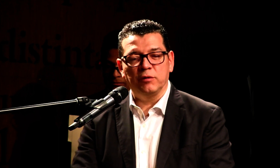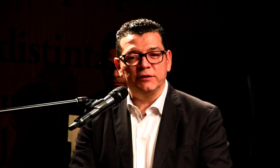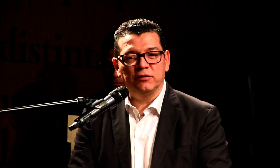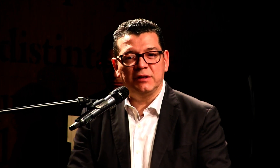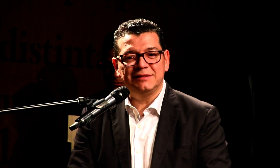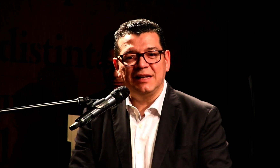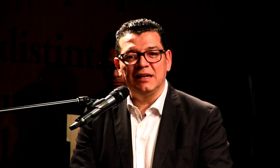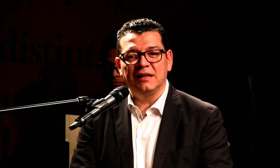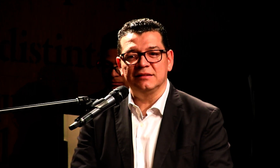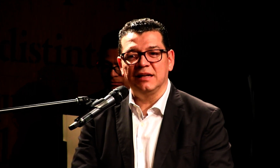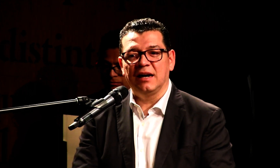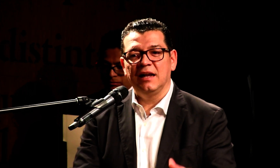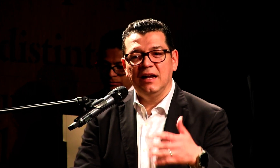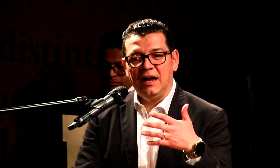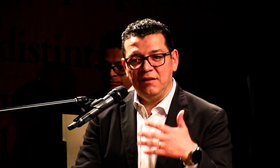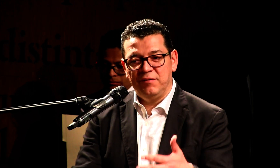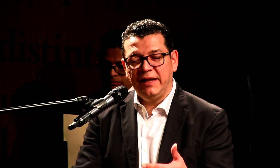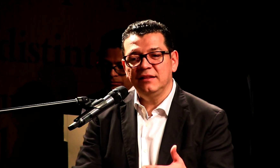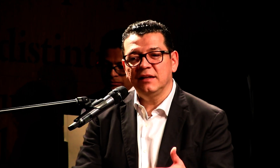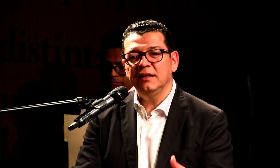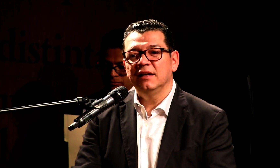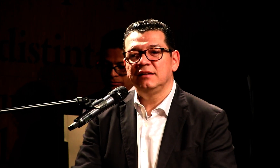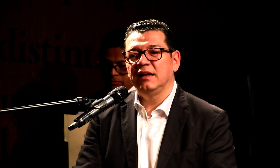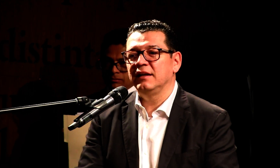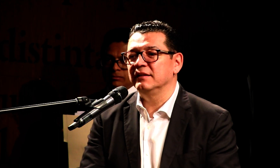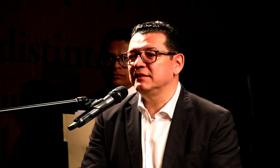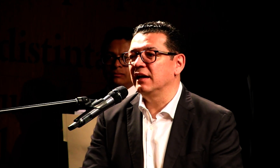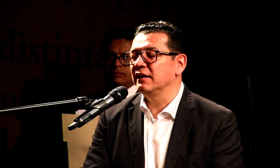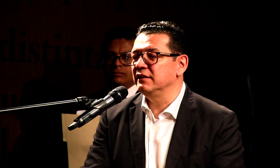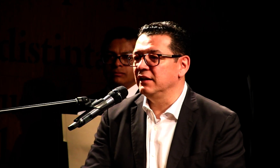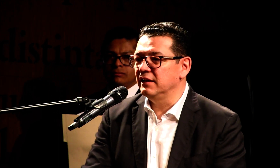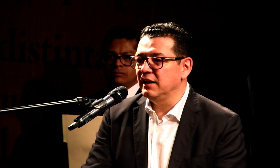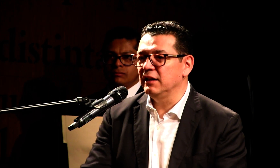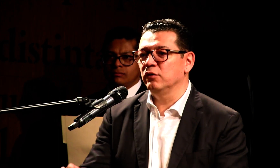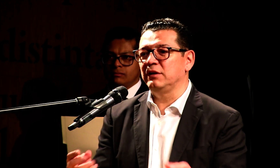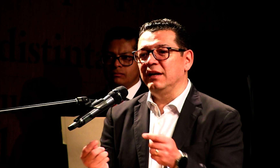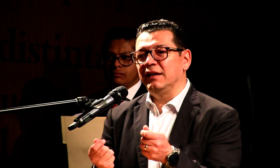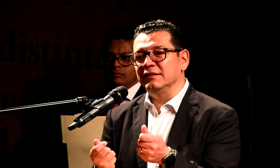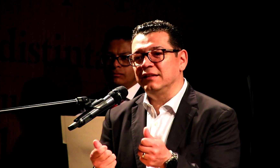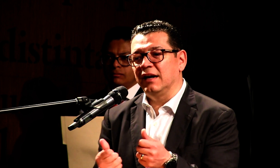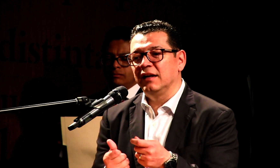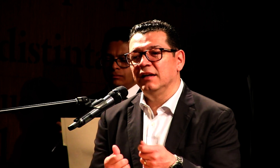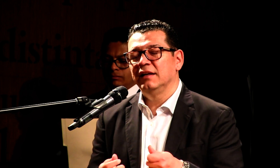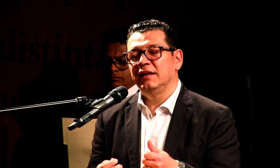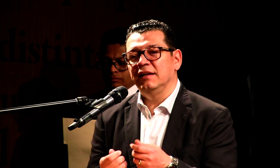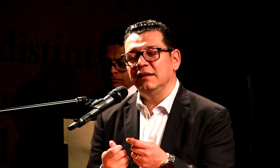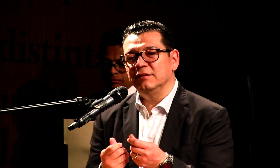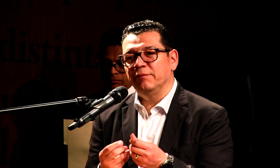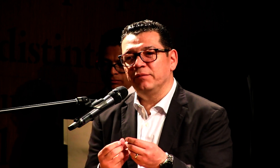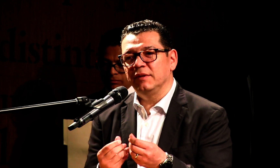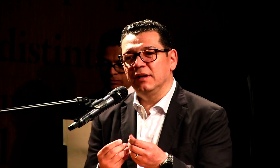los profesores tienen que estar al frente, tienen que estar dirigiendo, tienen que estar